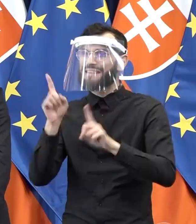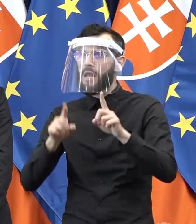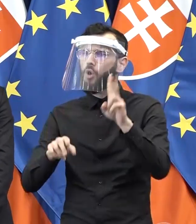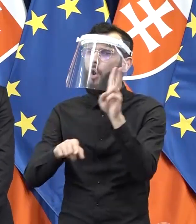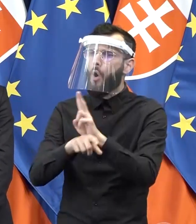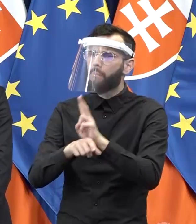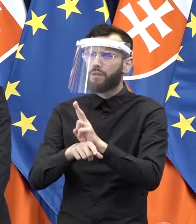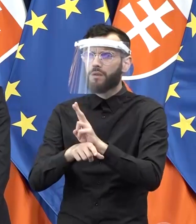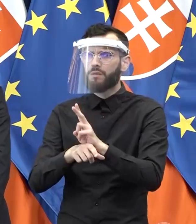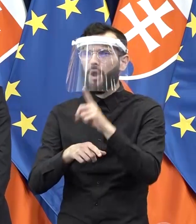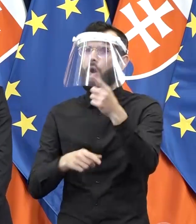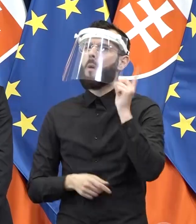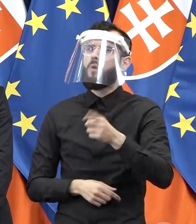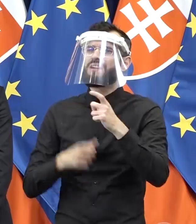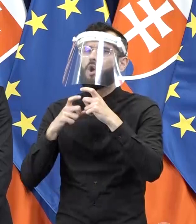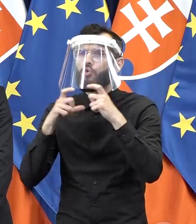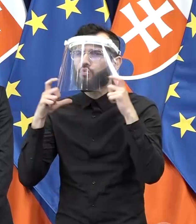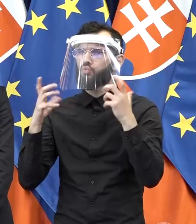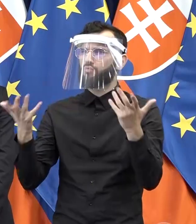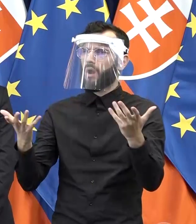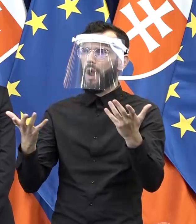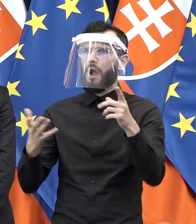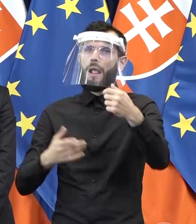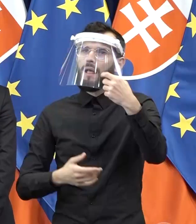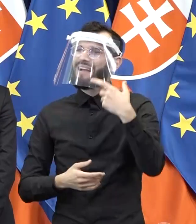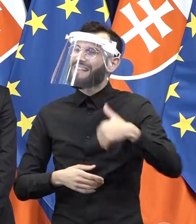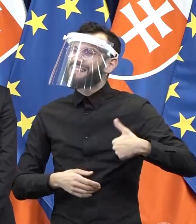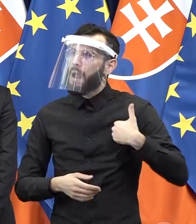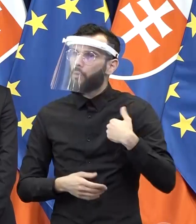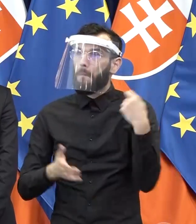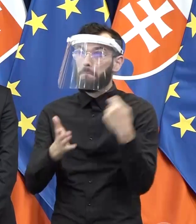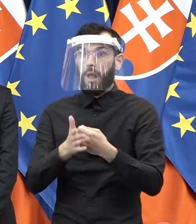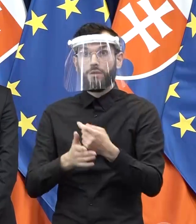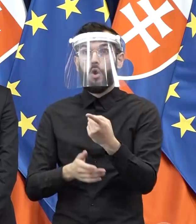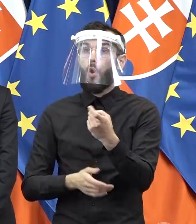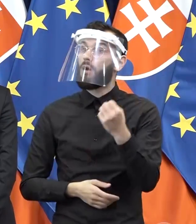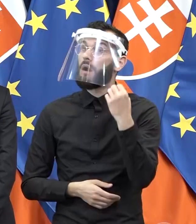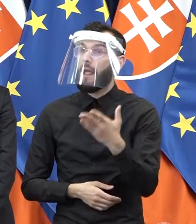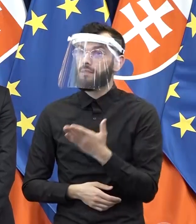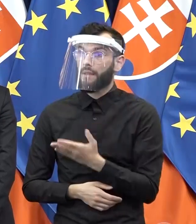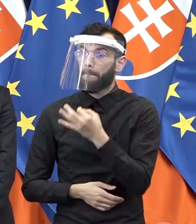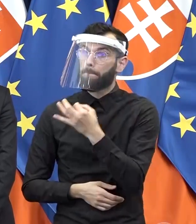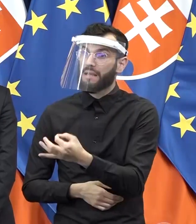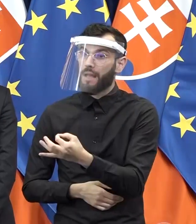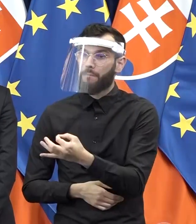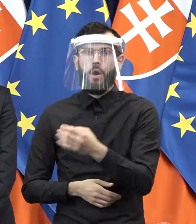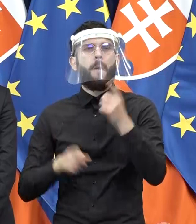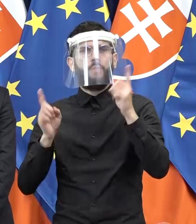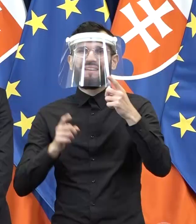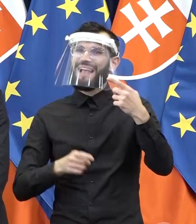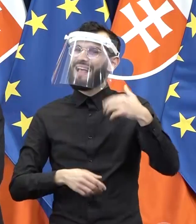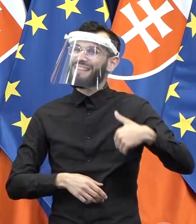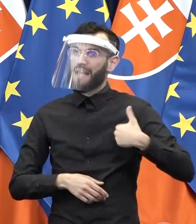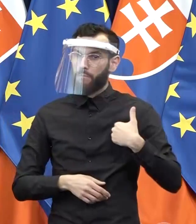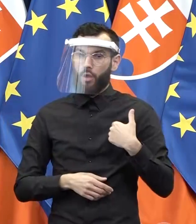opatrenia, napríklad povinné rúška alebo tie povinné rady a meranie teploty, to bude od ktorého termínu? Povinná teplota